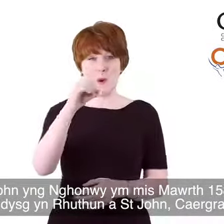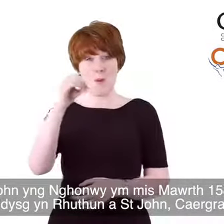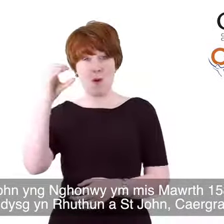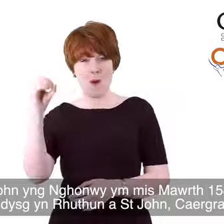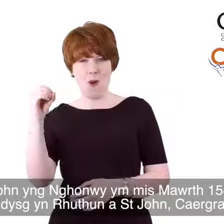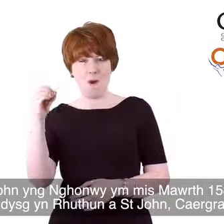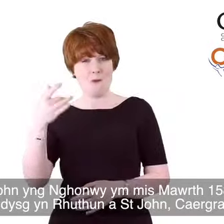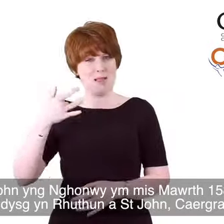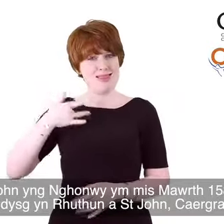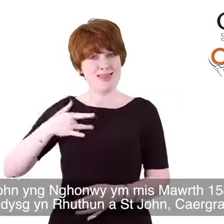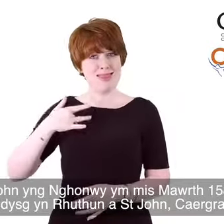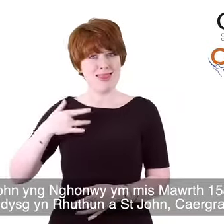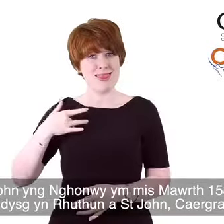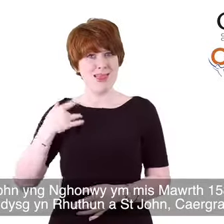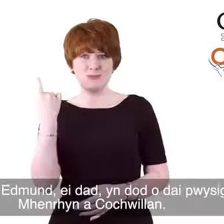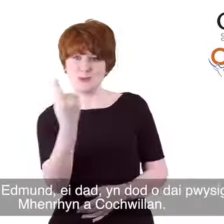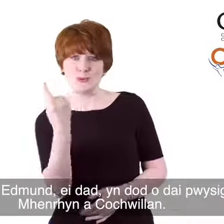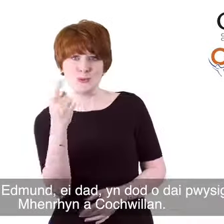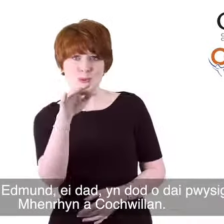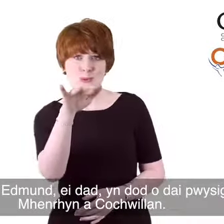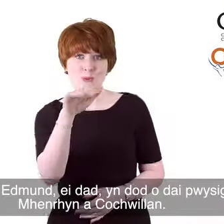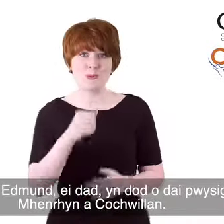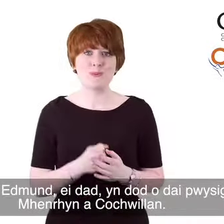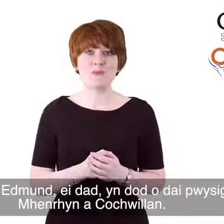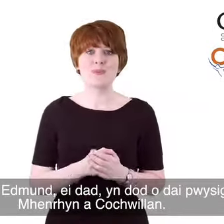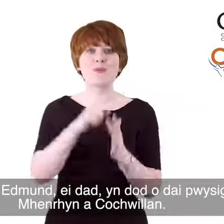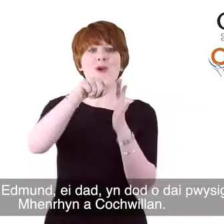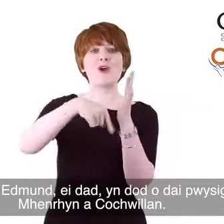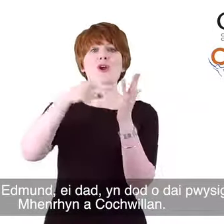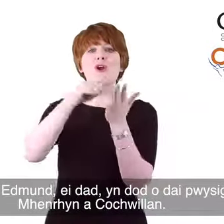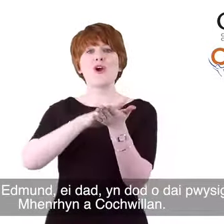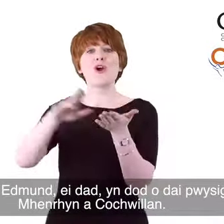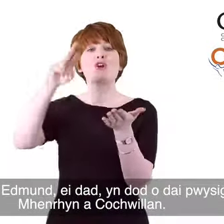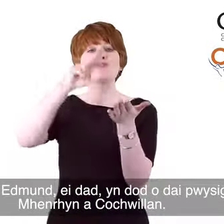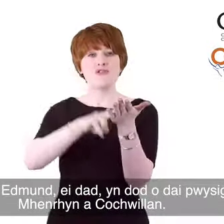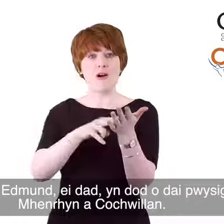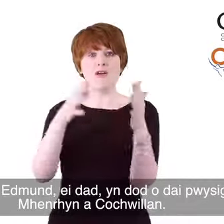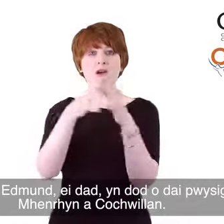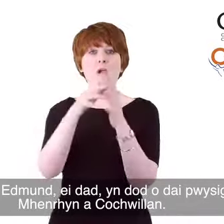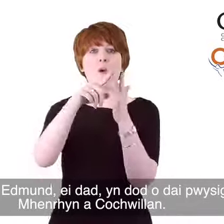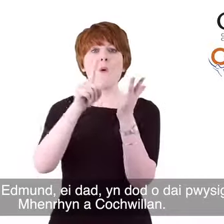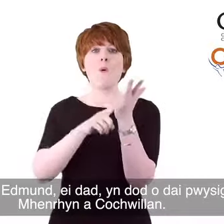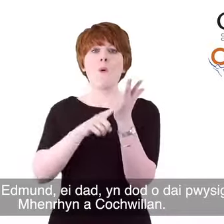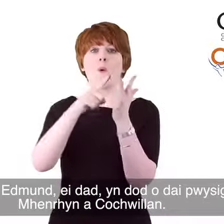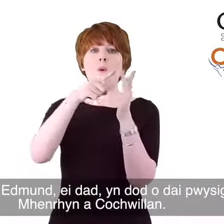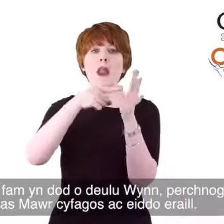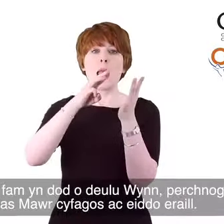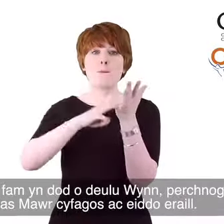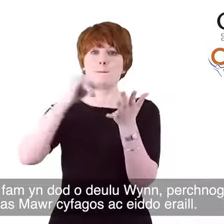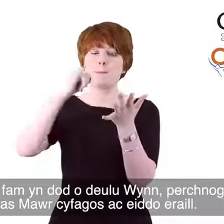Rhuthun a St John, Caergrawnt. Roedd Edmund ei dad yn dod o dau pwysig Mhenrhyn a Cochwilan. Roedd